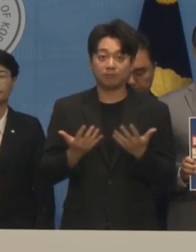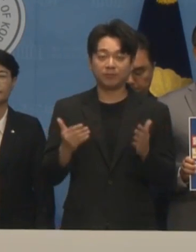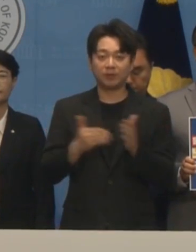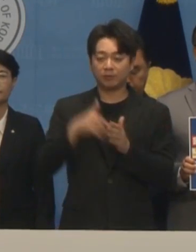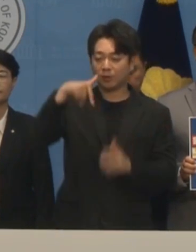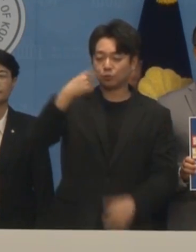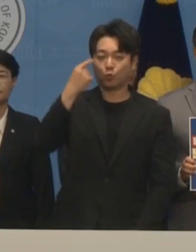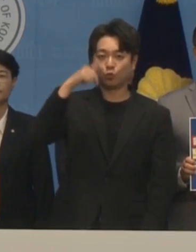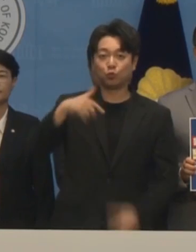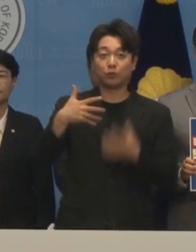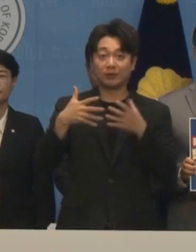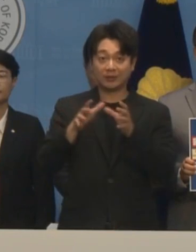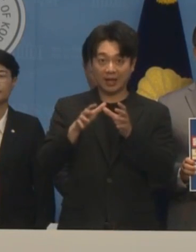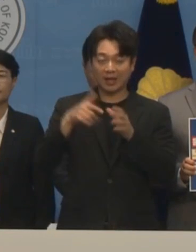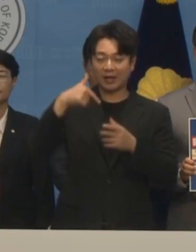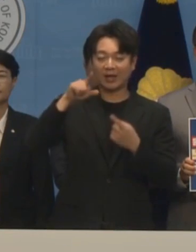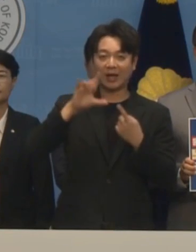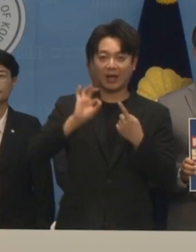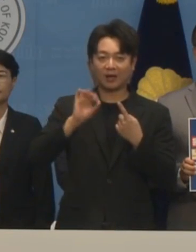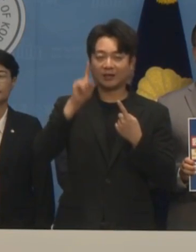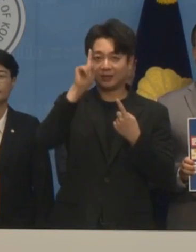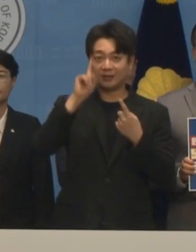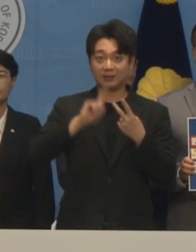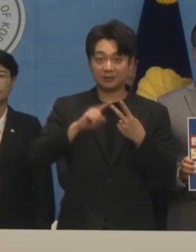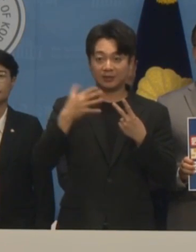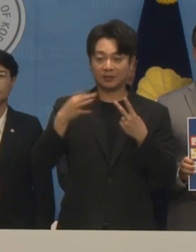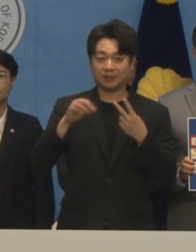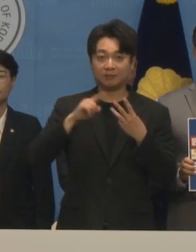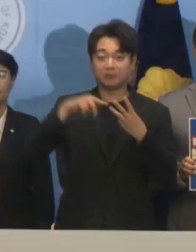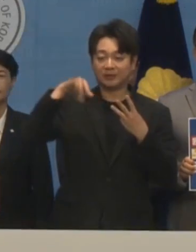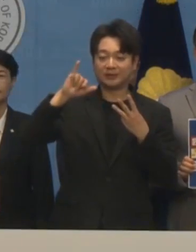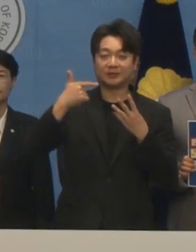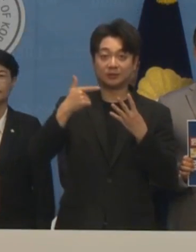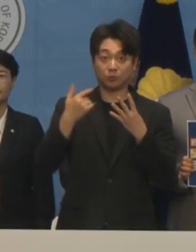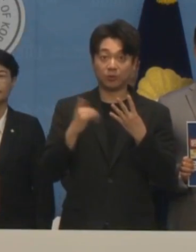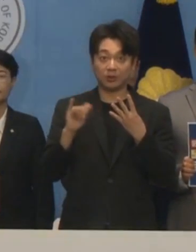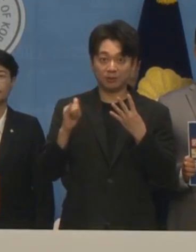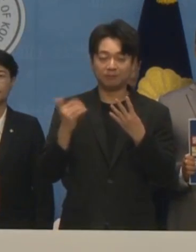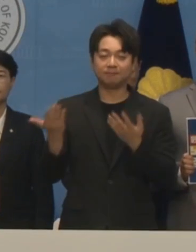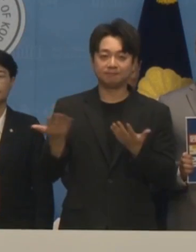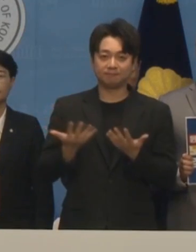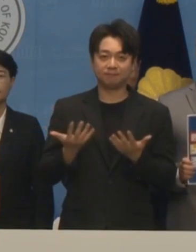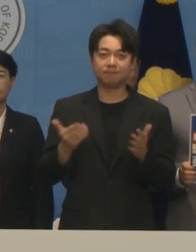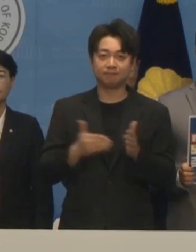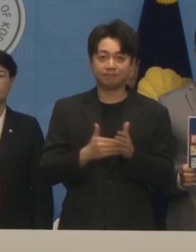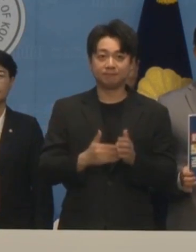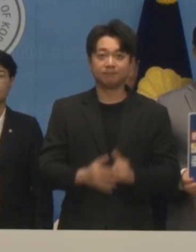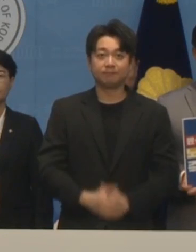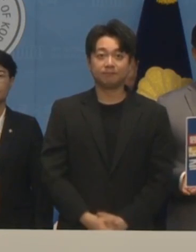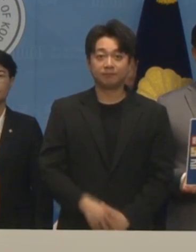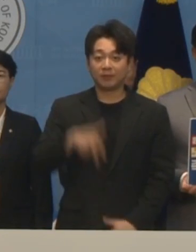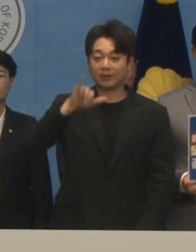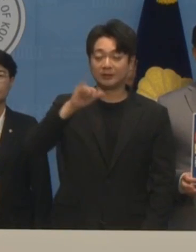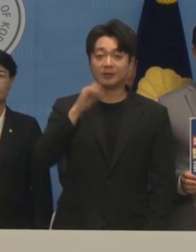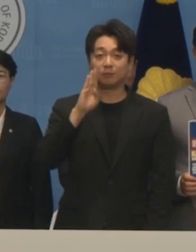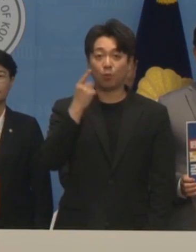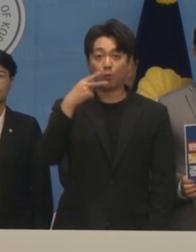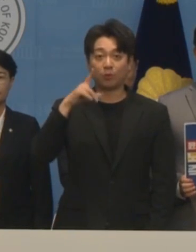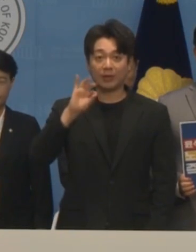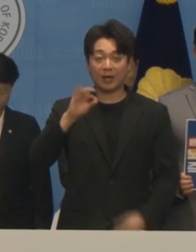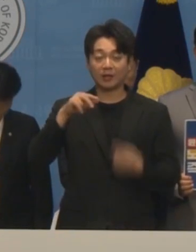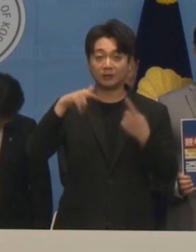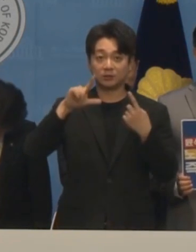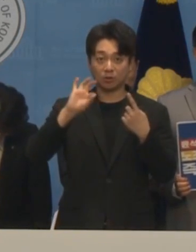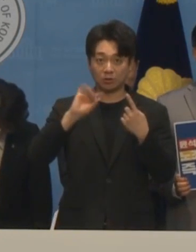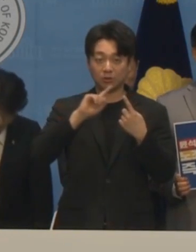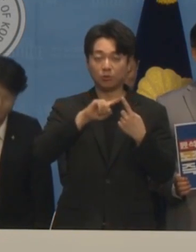조국혁신당의 강경숙 의원님, 김선민 의원님, 김재원 의원님, 신장식 의원님 참석하셨습니다. 진보당의 전종덕 의원님